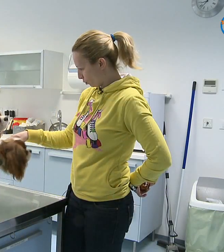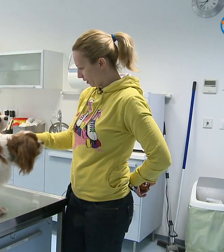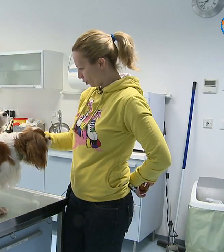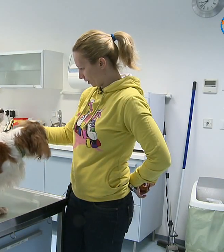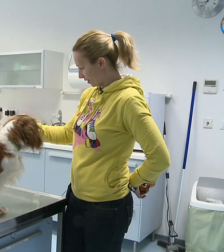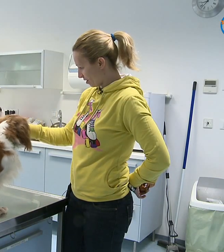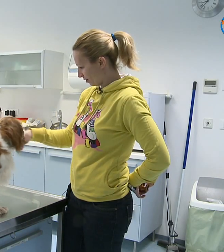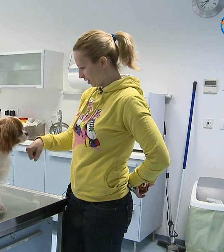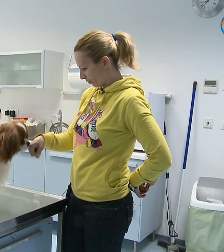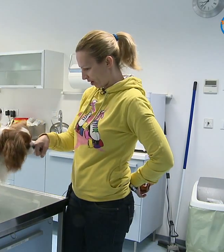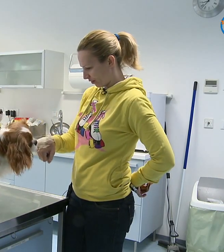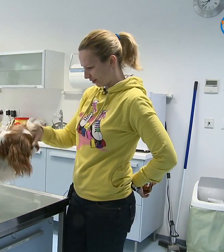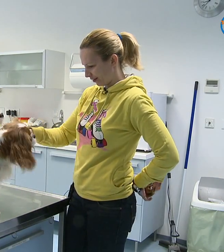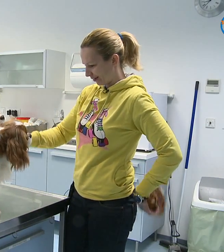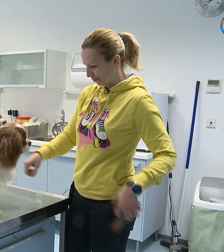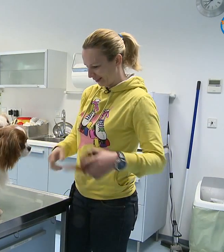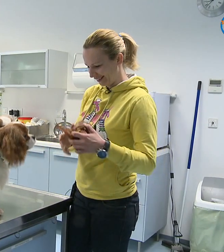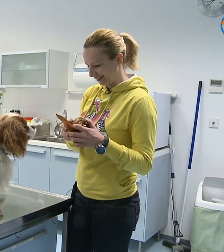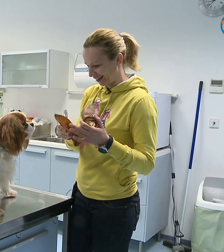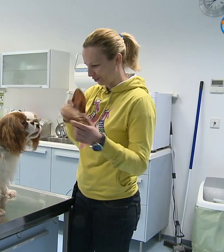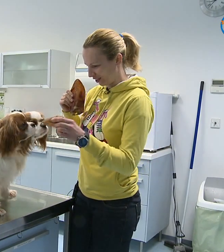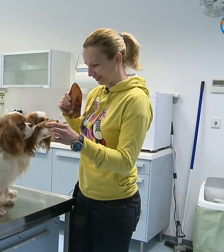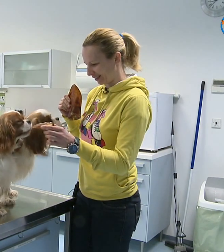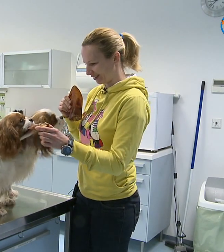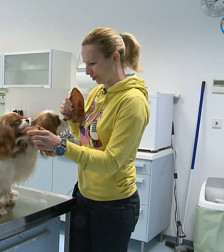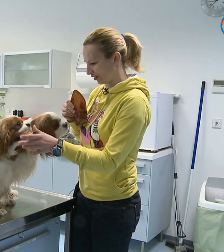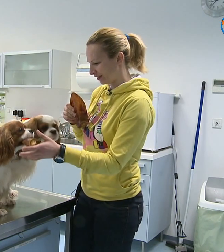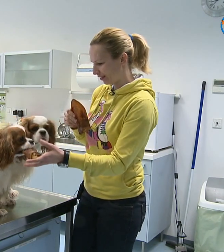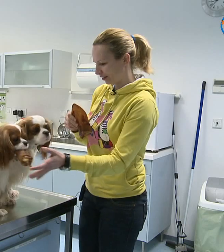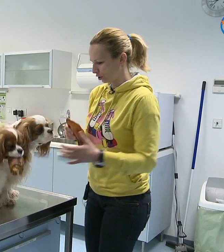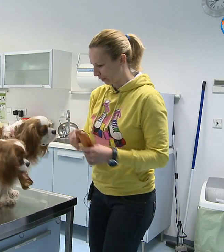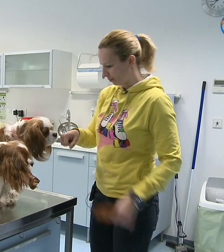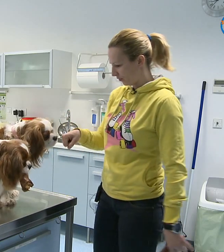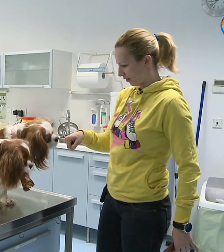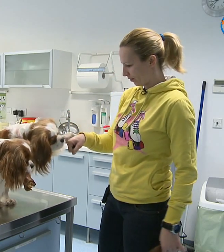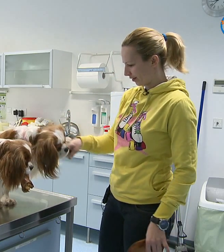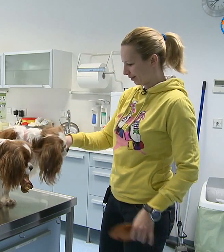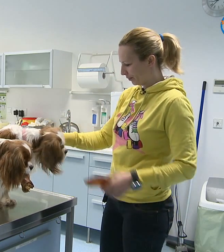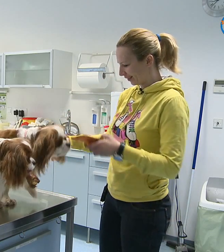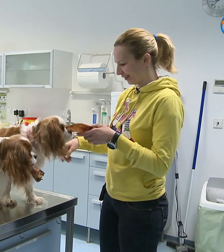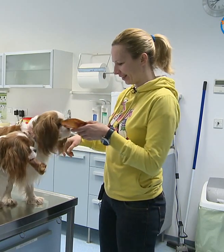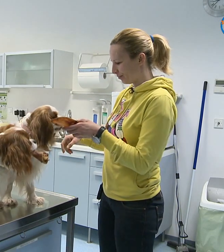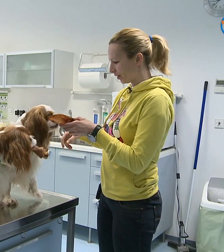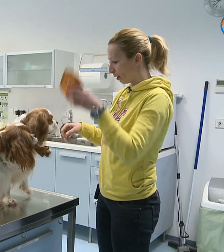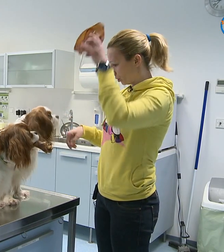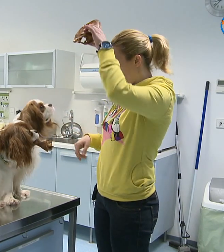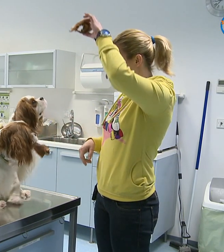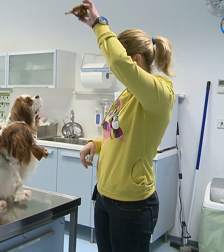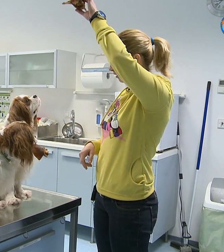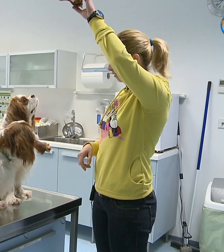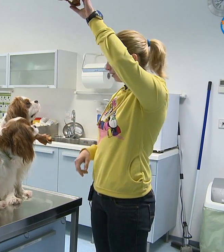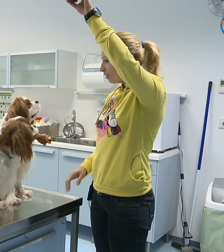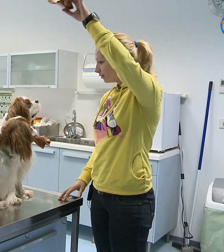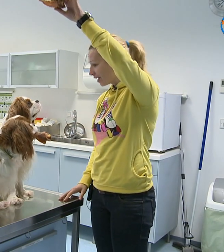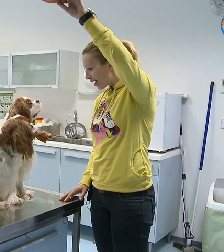5? Boš dobila ušeska? Daj mi 5. Pridna ušeska za Džoj. Džema, daj mi 5. Pridna. Pa boš